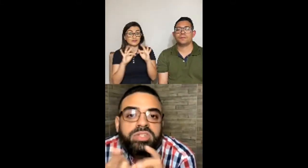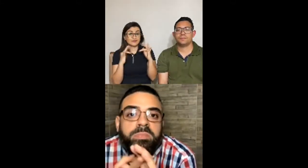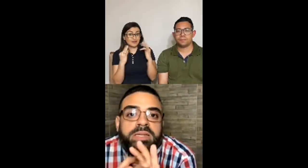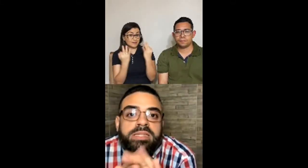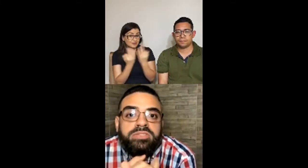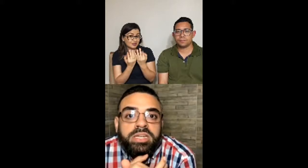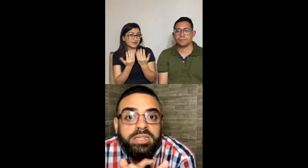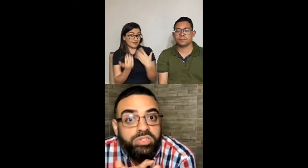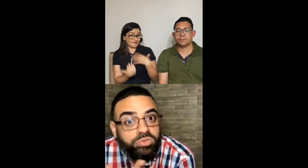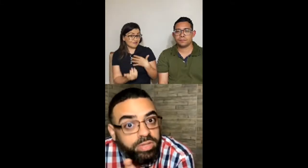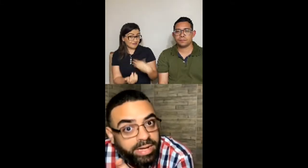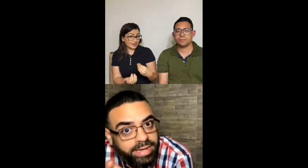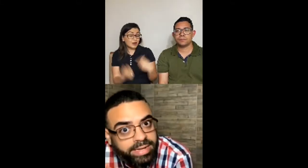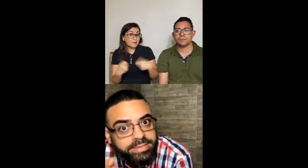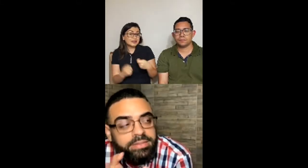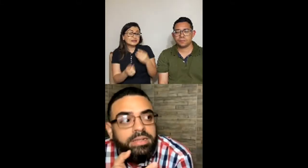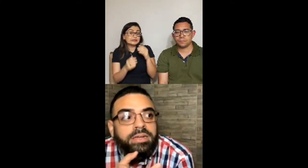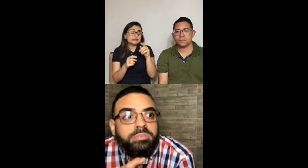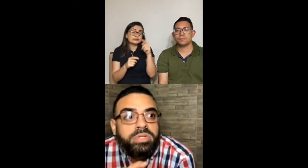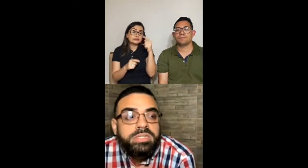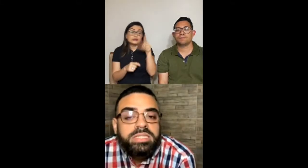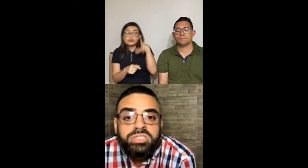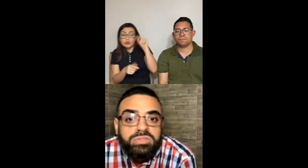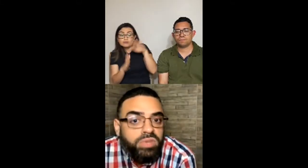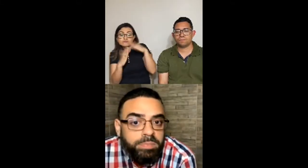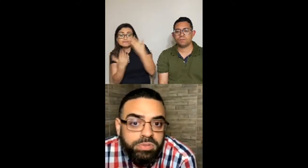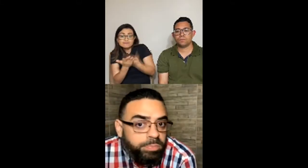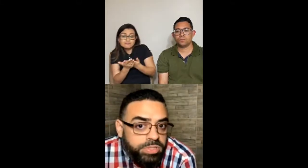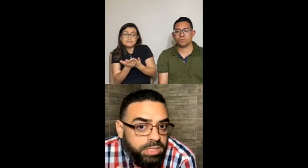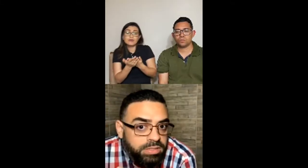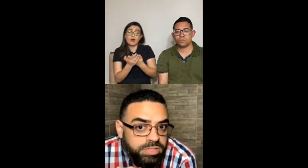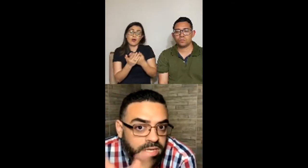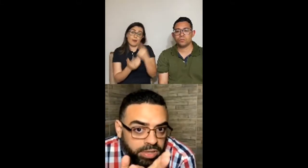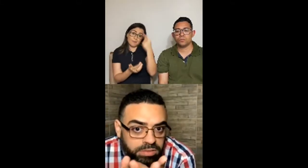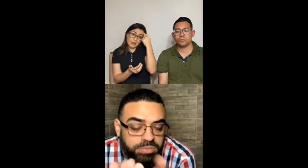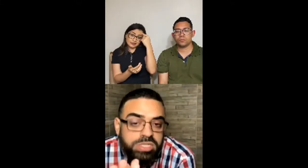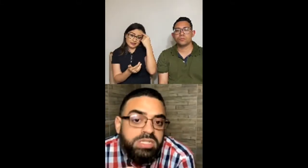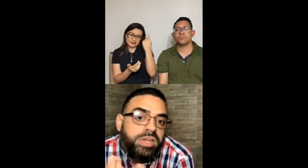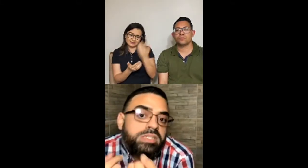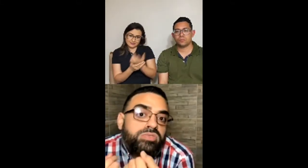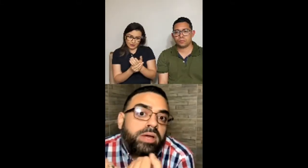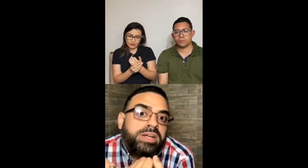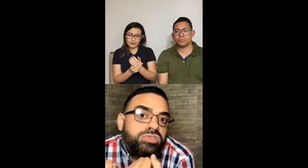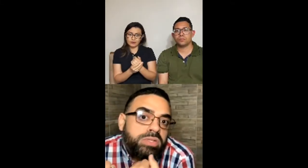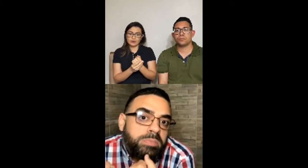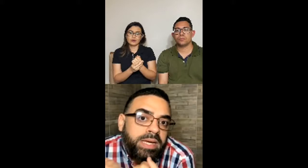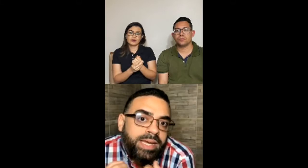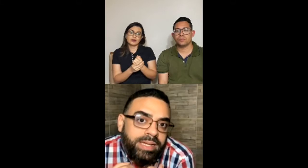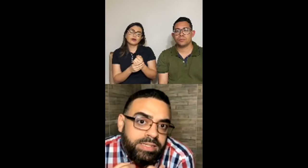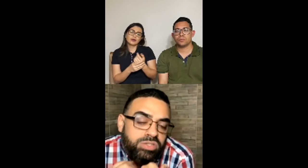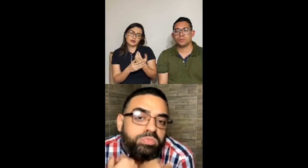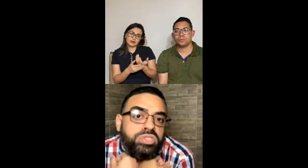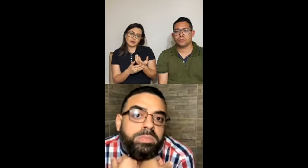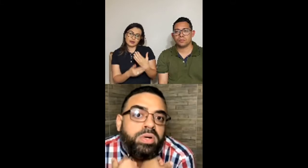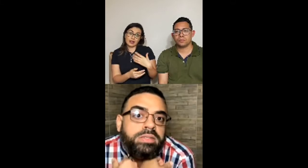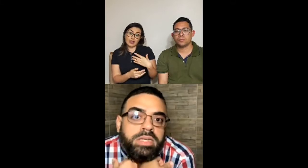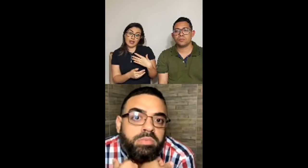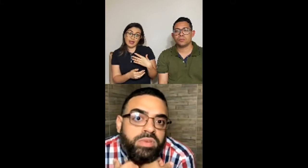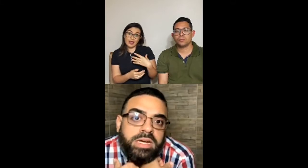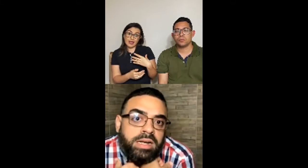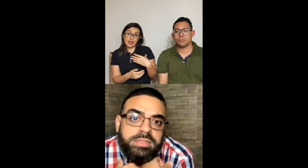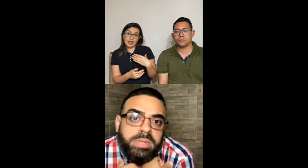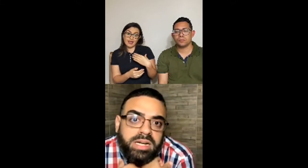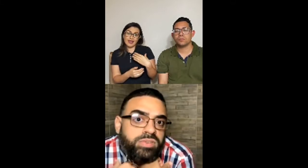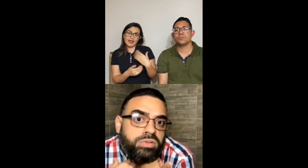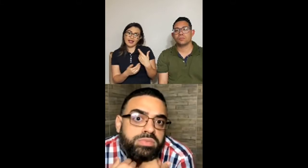filhas. Então a gente tinha que pensar na escola, tinha que pensar onde é que ia estudar. Por isso que a gente não foi para os